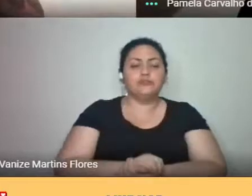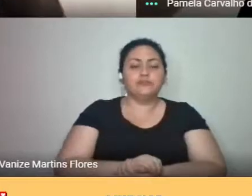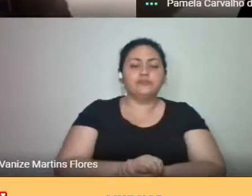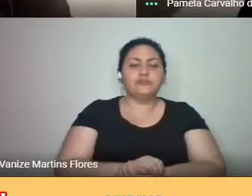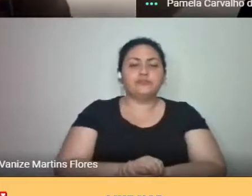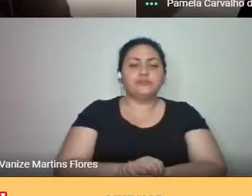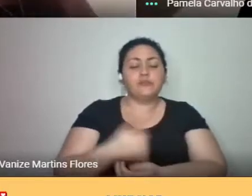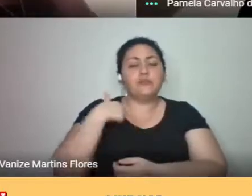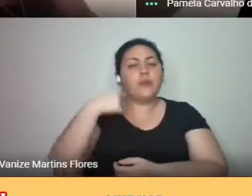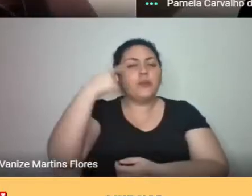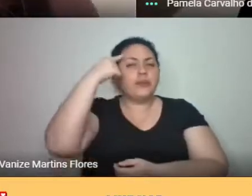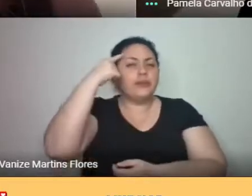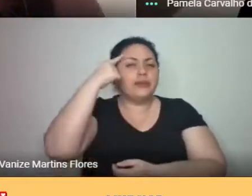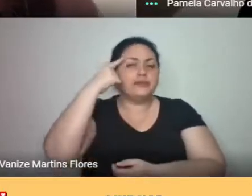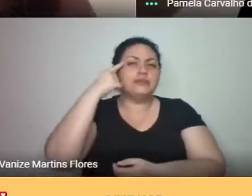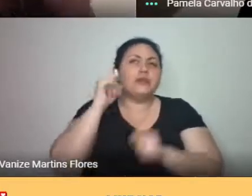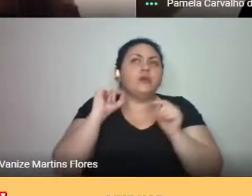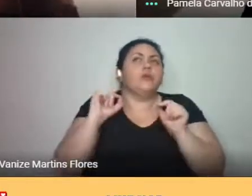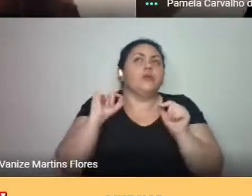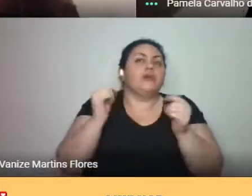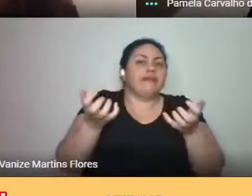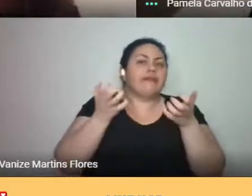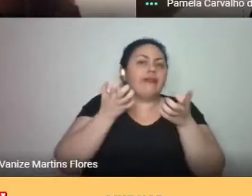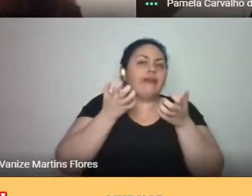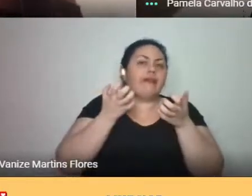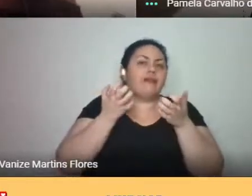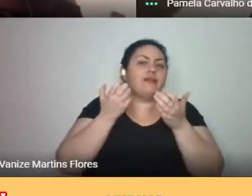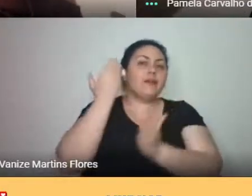que a gente quer perder, né? Então,